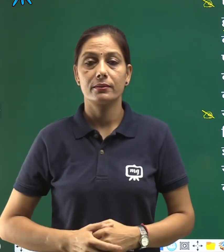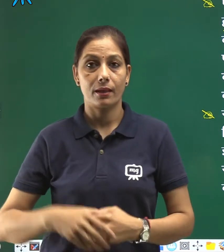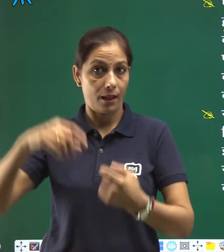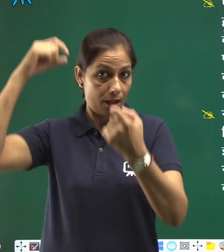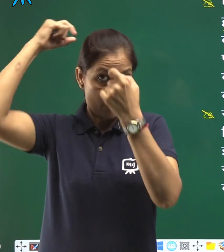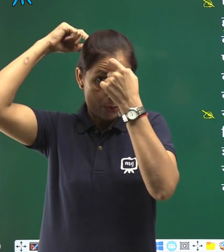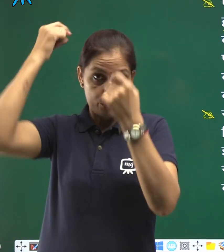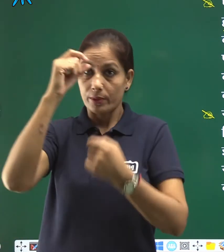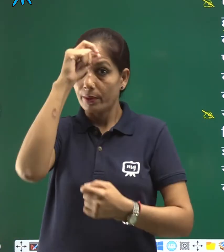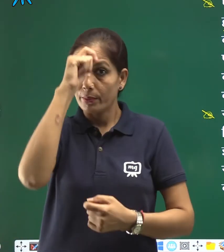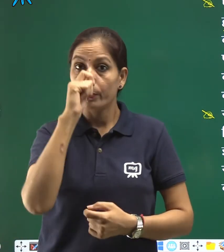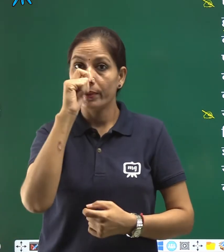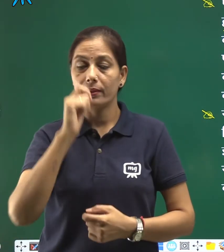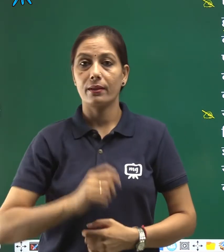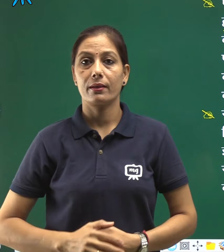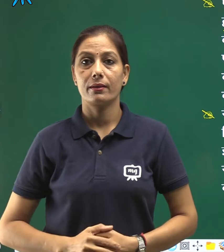टोपी पहनते हैं।